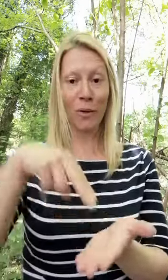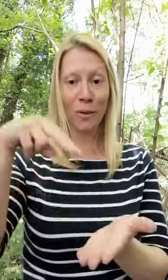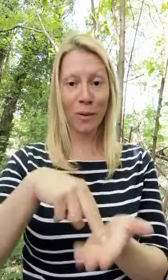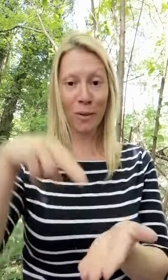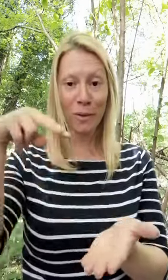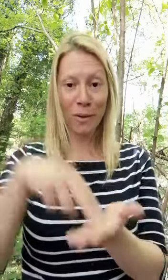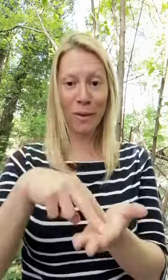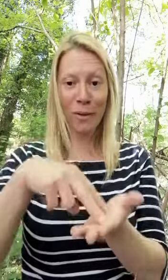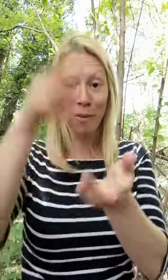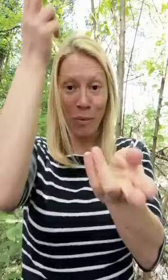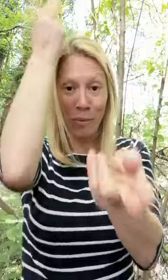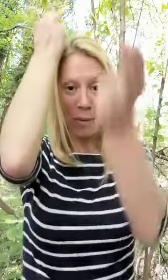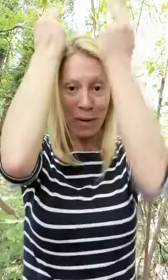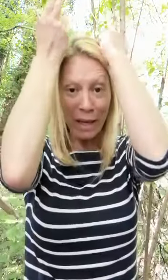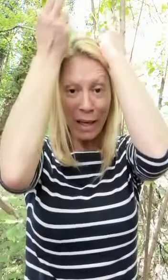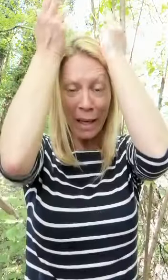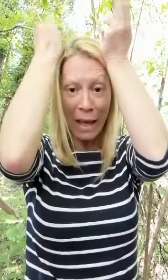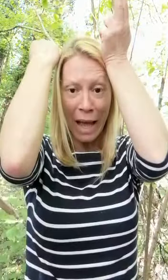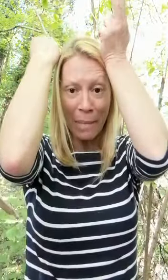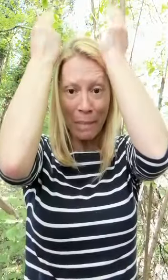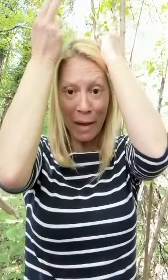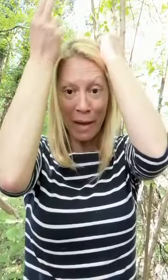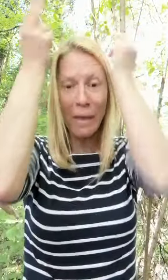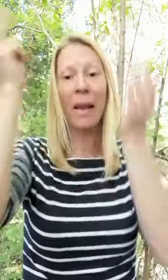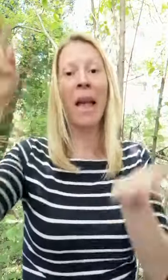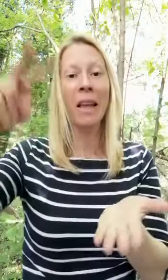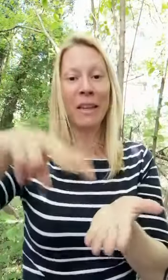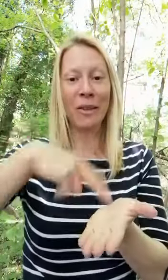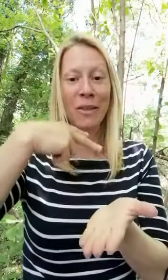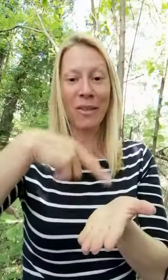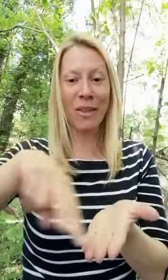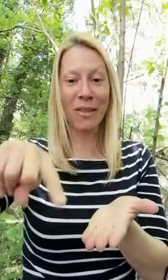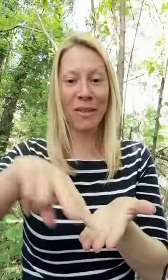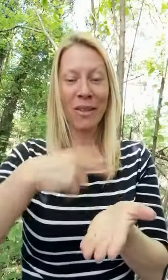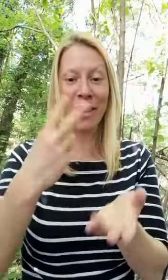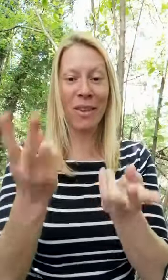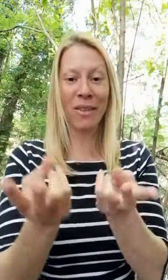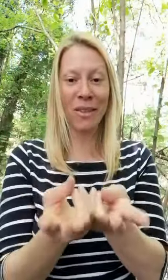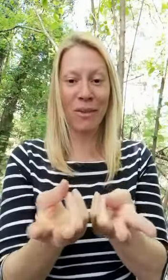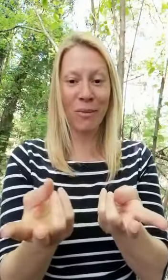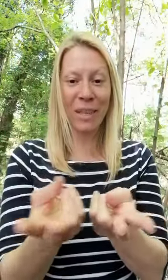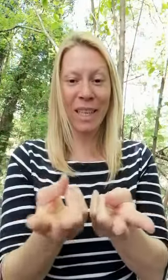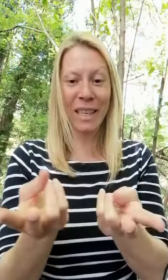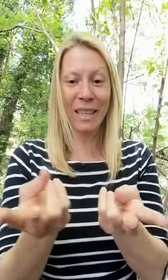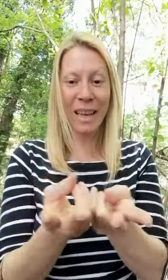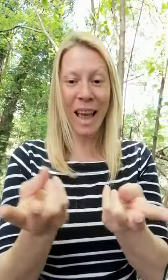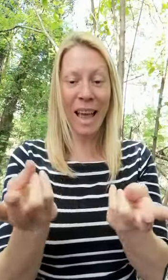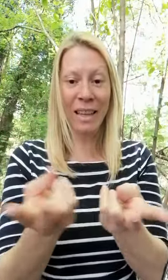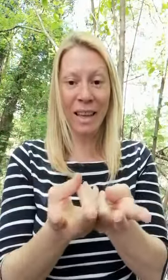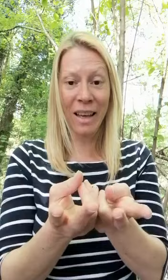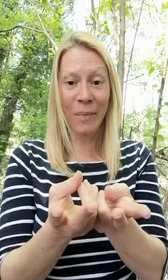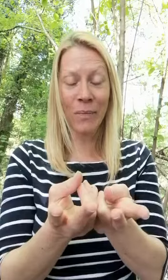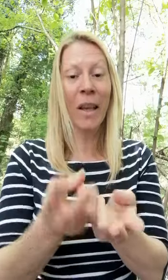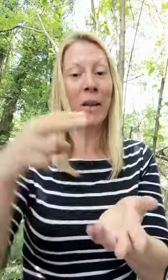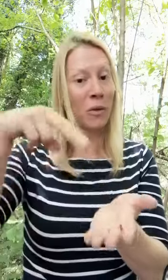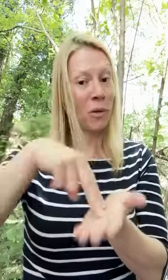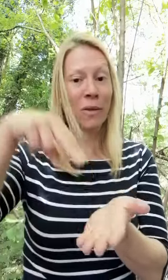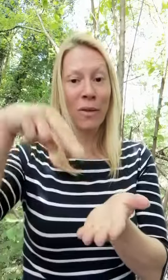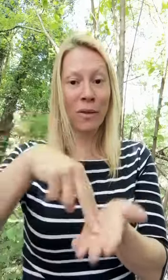Saute, saute, saute, mon petit lapin. Danse, danse, danse dans ton petit jardin. Saute,